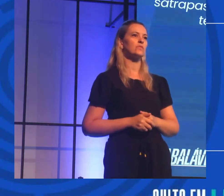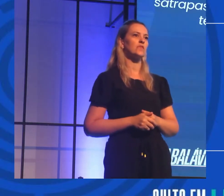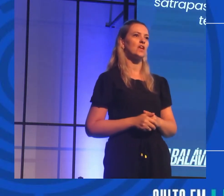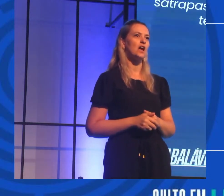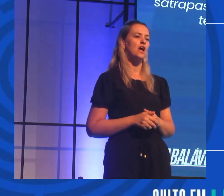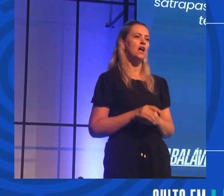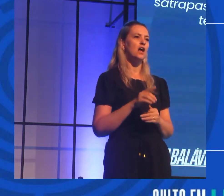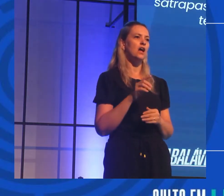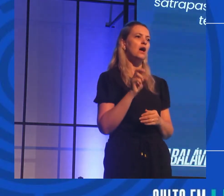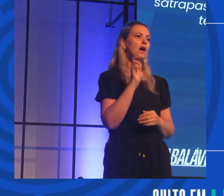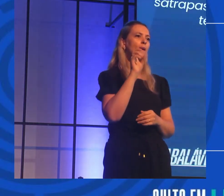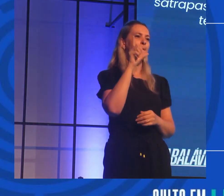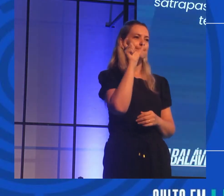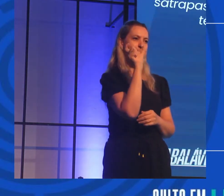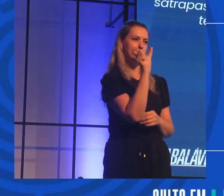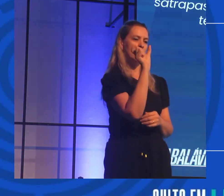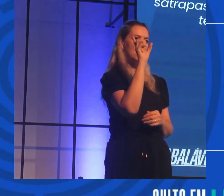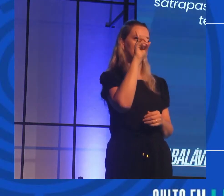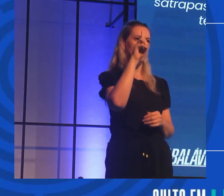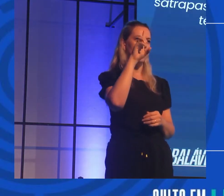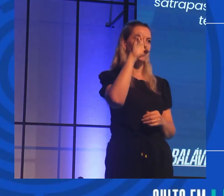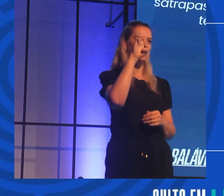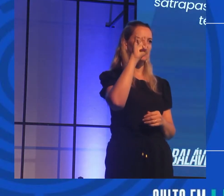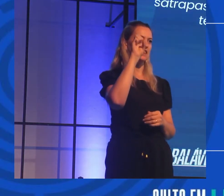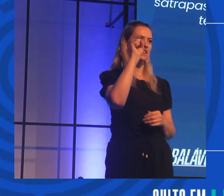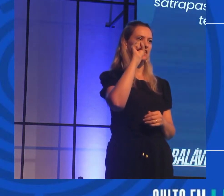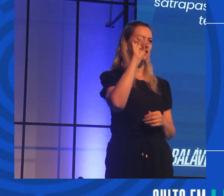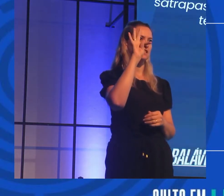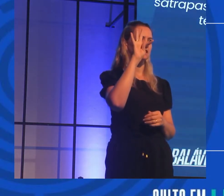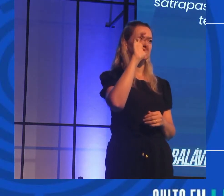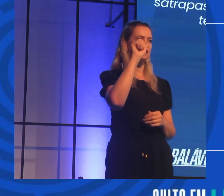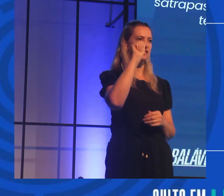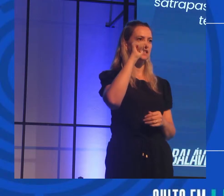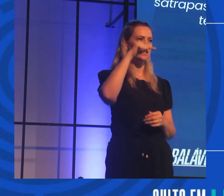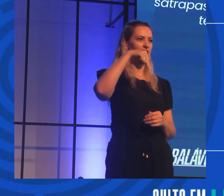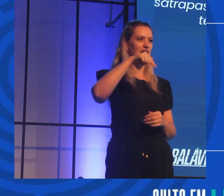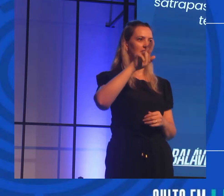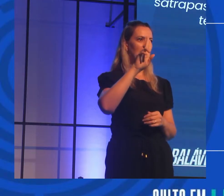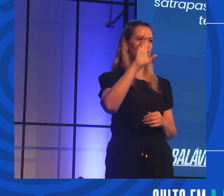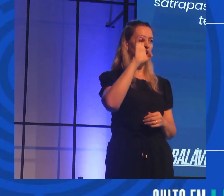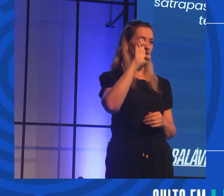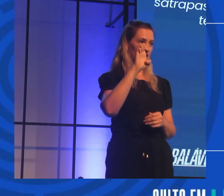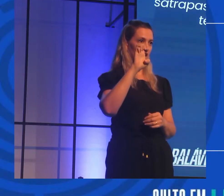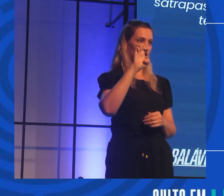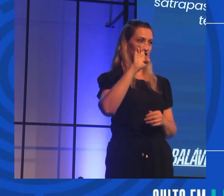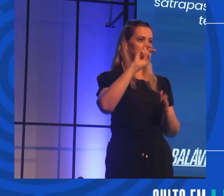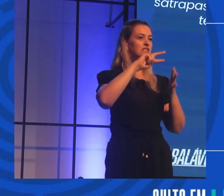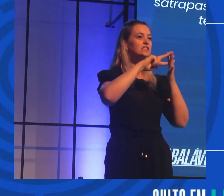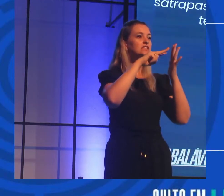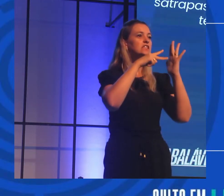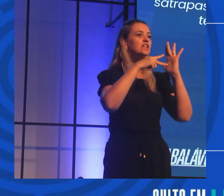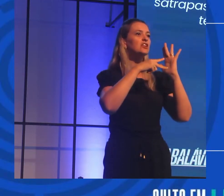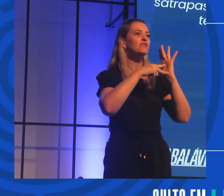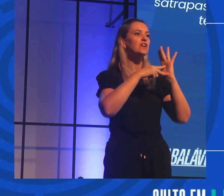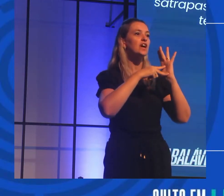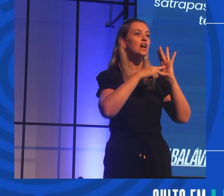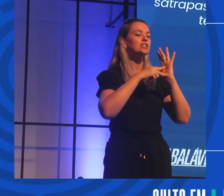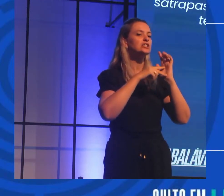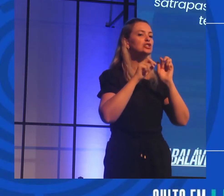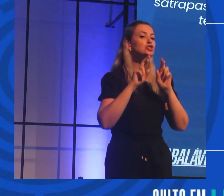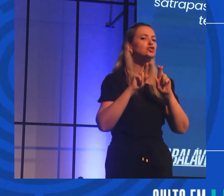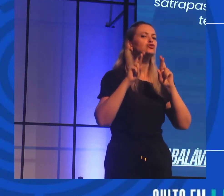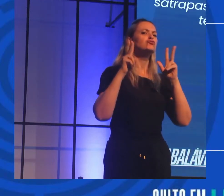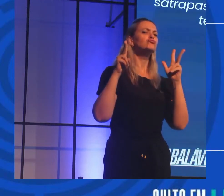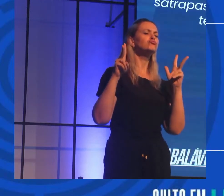destacou, significa sobressair, significa distinguir, significa que ele tinha algo diferente,